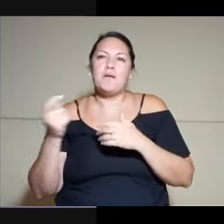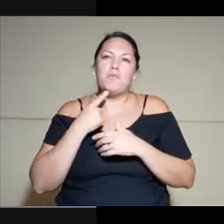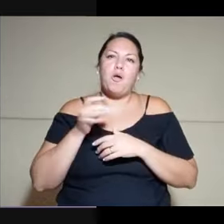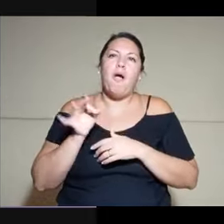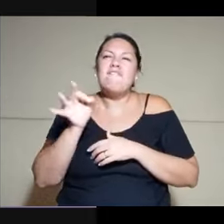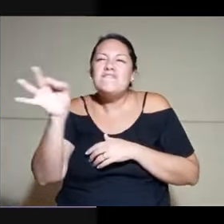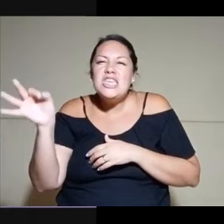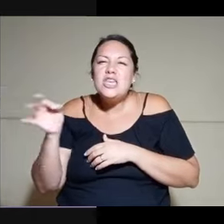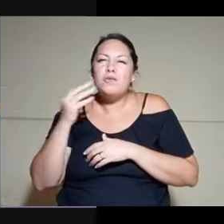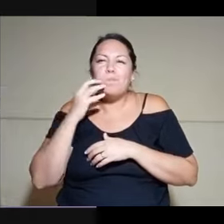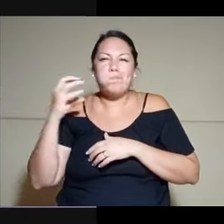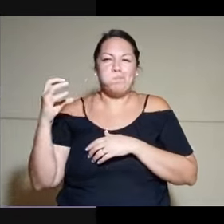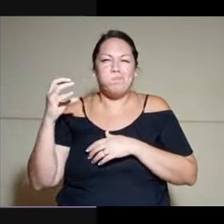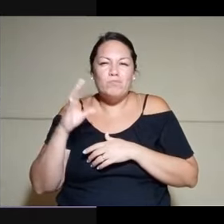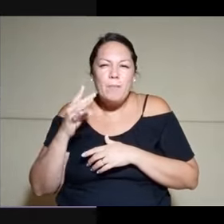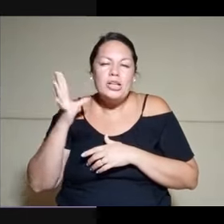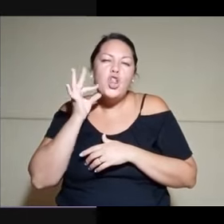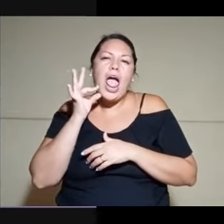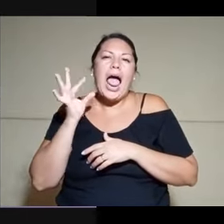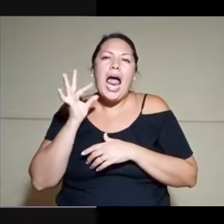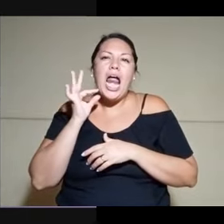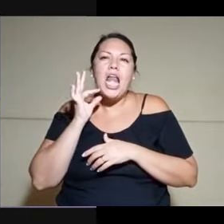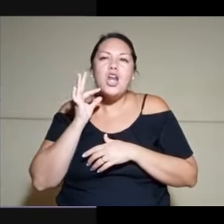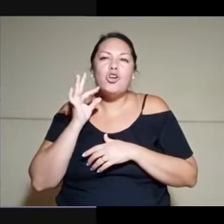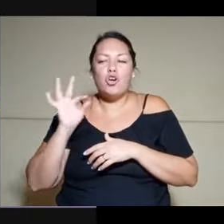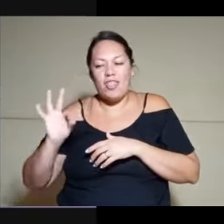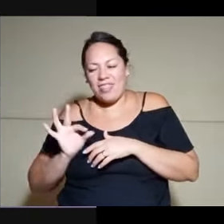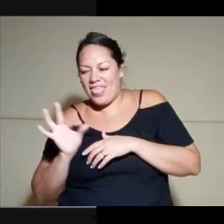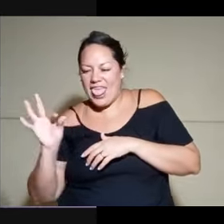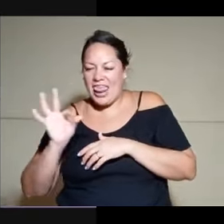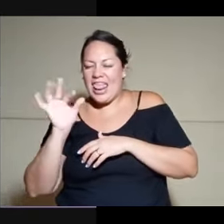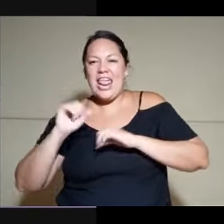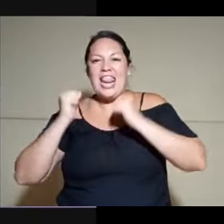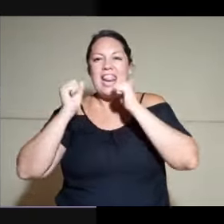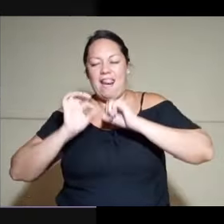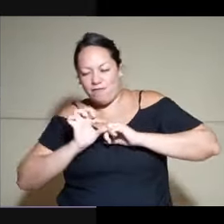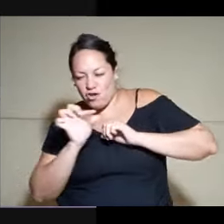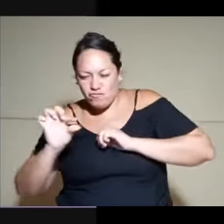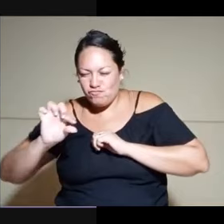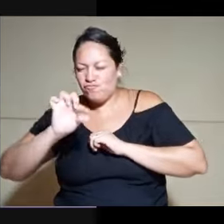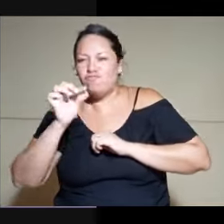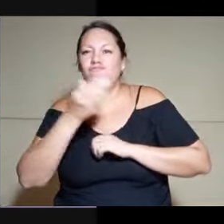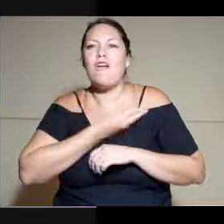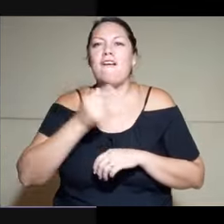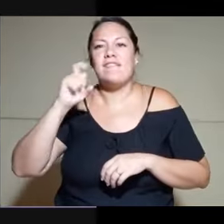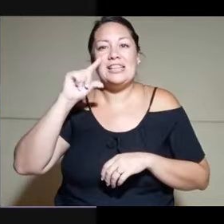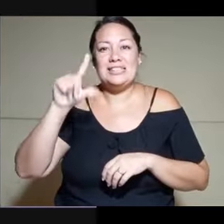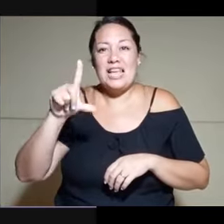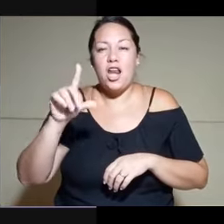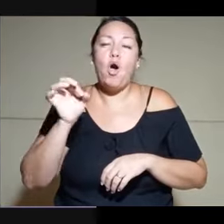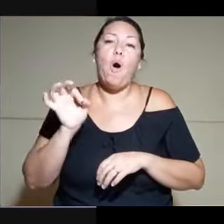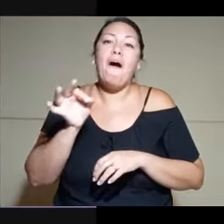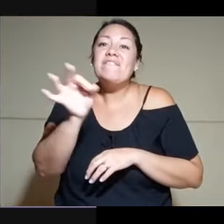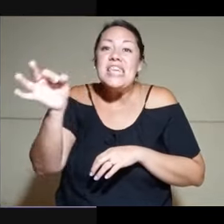causa encefálica, de la protuberancia. En cambio las periféricas generalmente es por algún virus, alguna inflamación de la